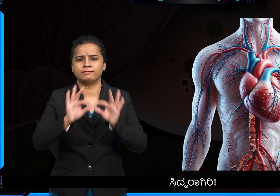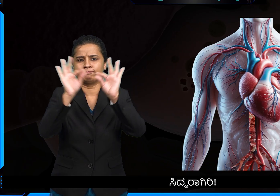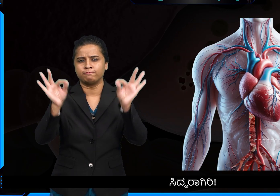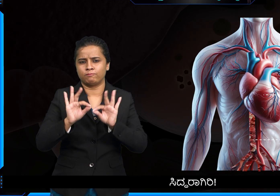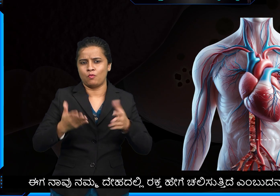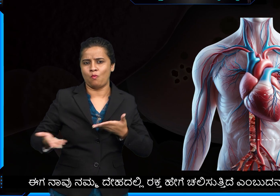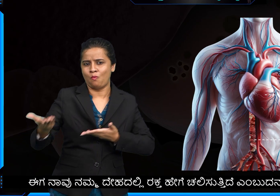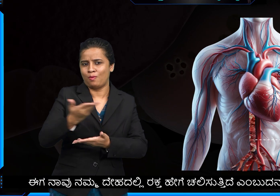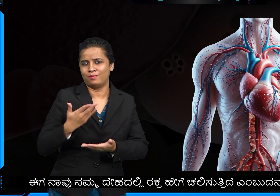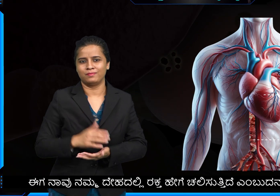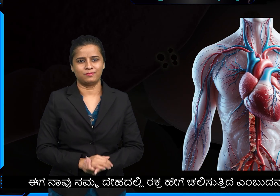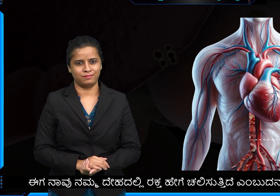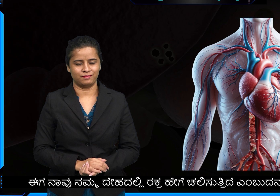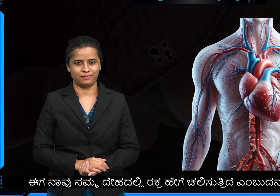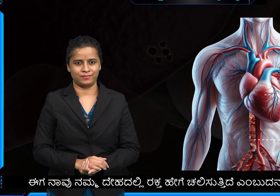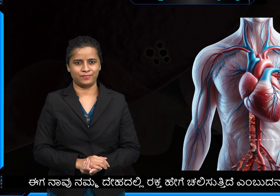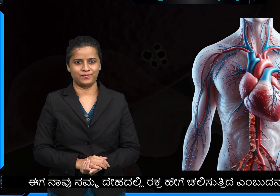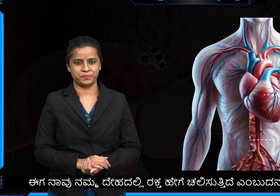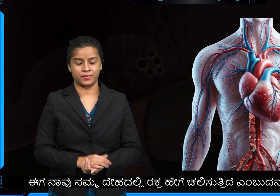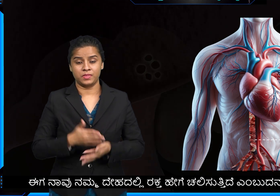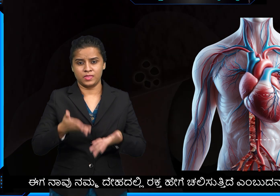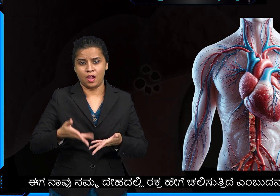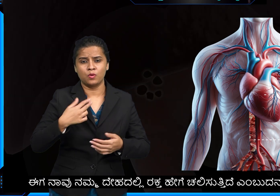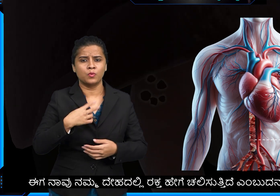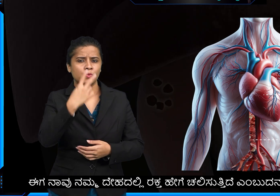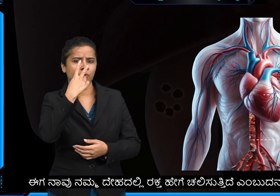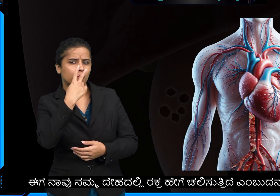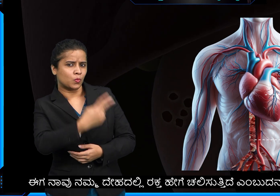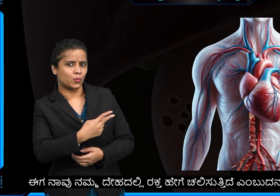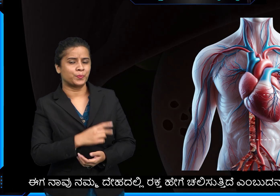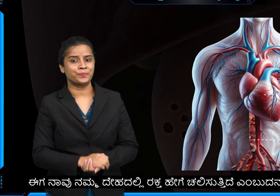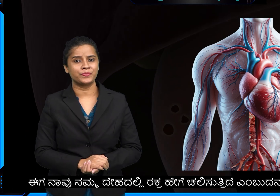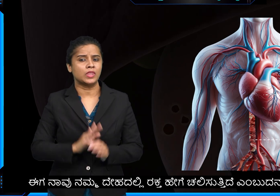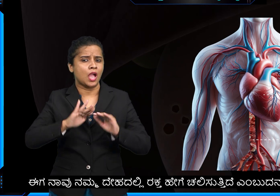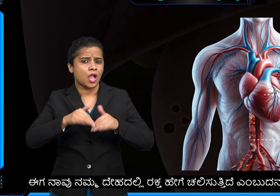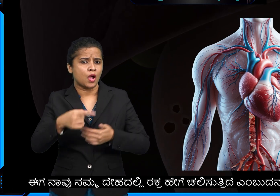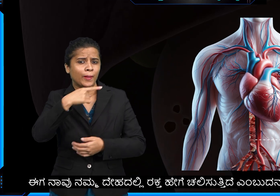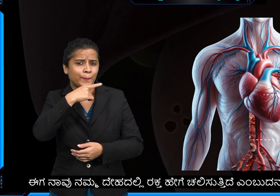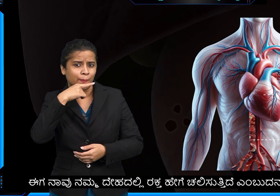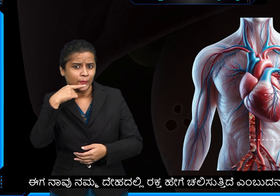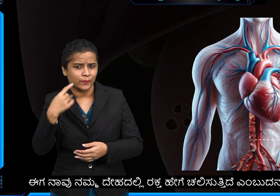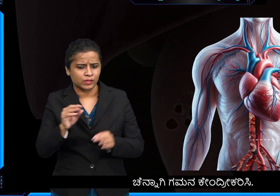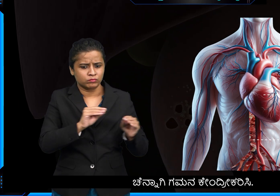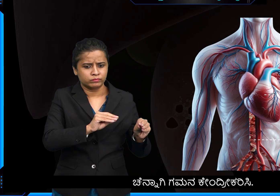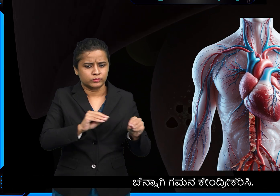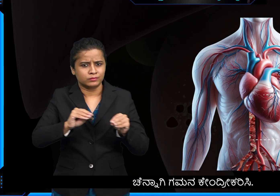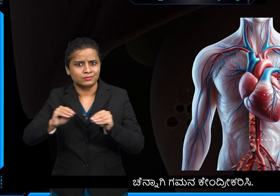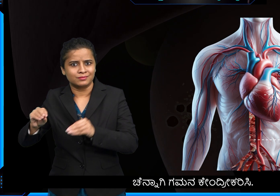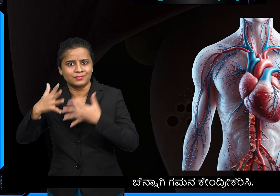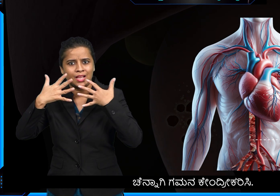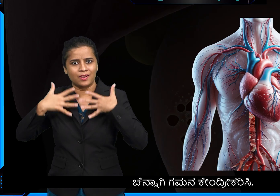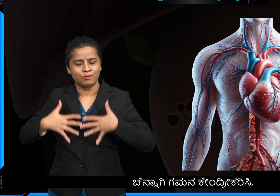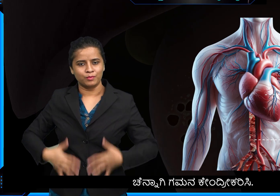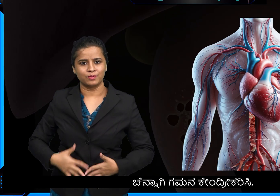ಸಿದ್ಧರಾಗಿರಿ. ಈಗ ನಾವು ನಮ್ಮ ದೇಹದಲ್ಲಿ ರಕ್ತ ಹೇಗೆ ಚಲಿಸುತ್ತಿದೆ ಎಂಬುದನ್ನು ನೋಡಲಿದ್ದೀವಿ. ಚೆನ್ನಾಗಿ